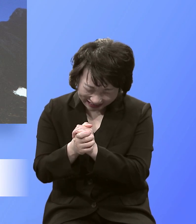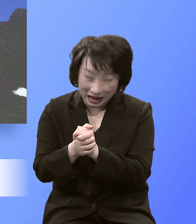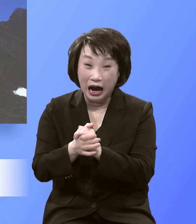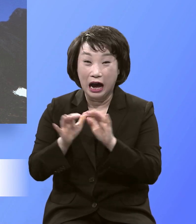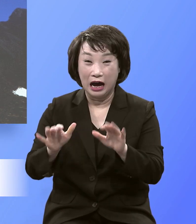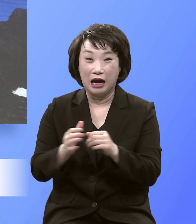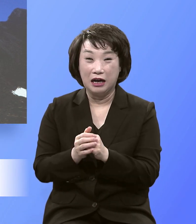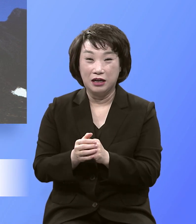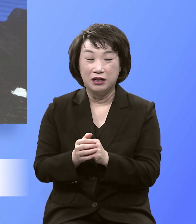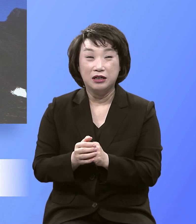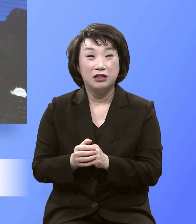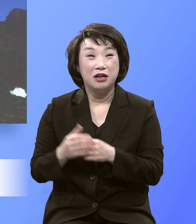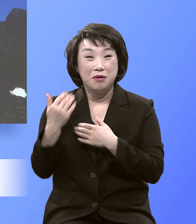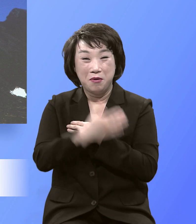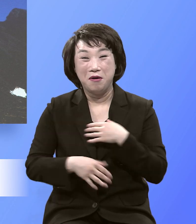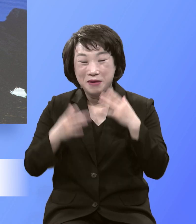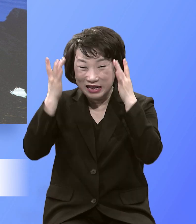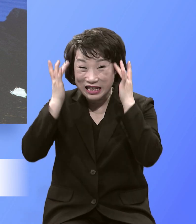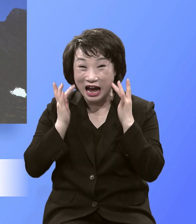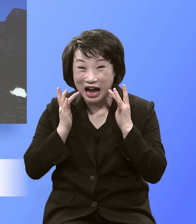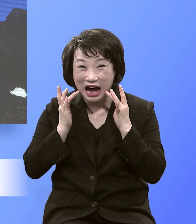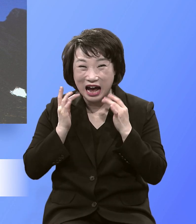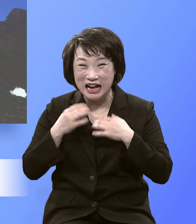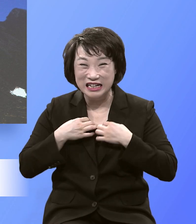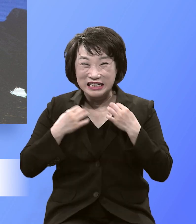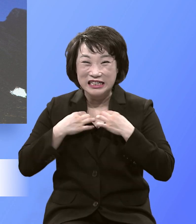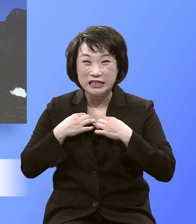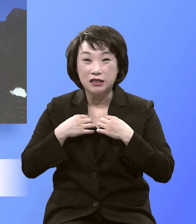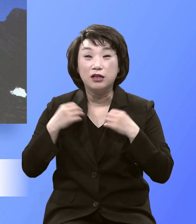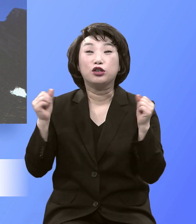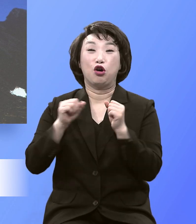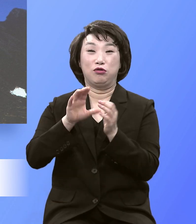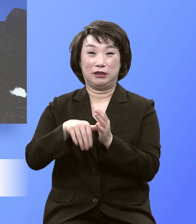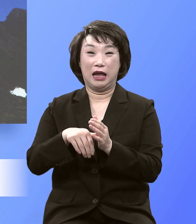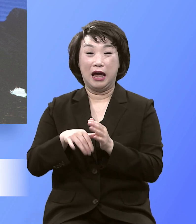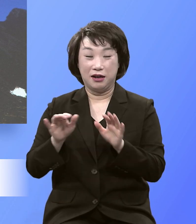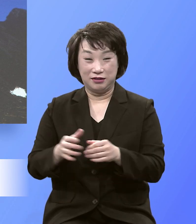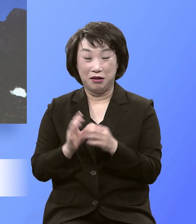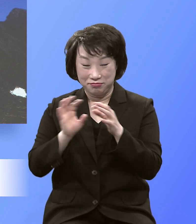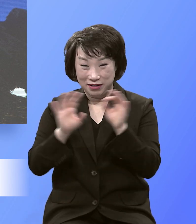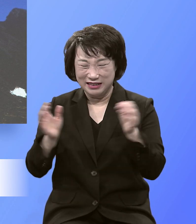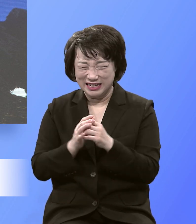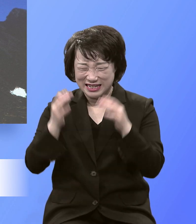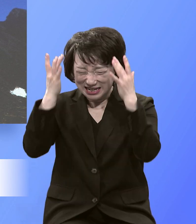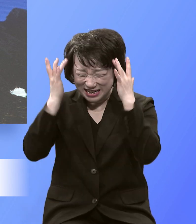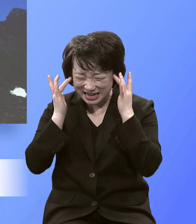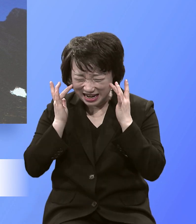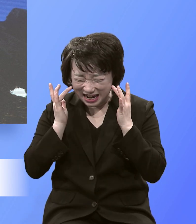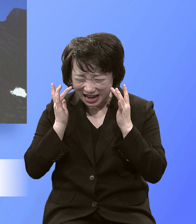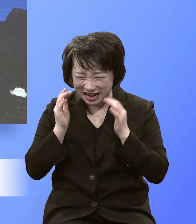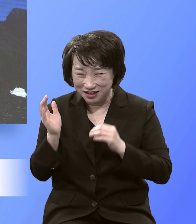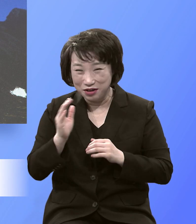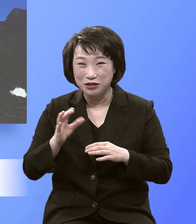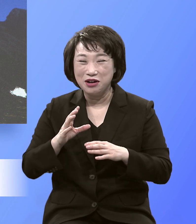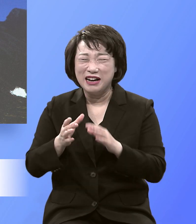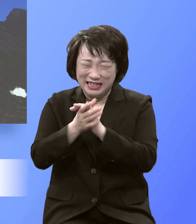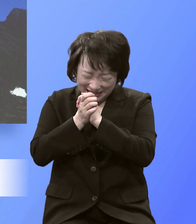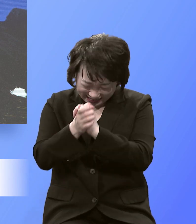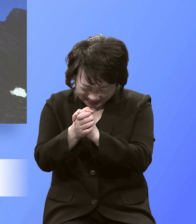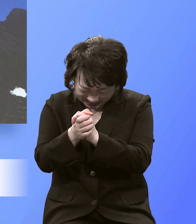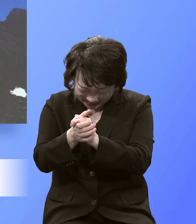온몸에 땀이 다 젖어서 겨울에요 막 내려갈 정도로 기도하고 나면 두려움이